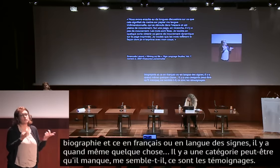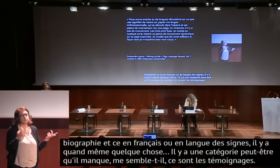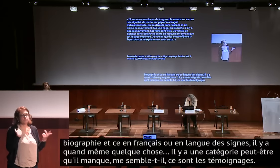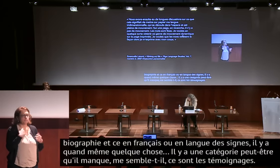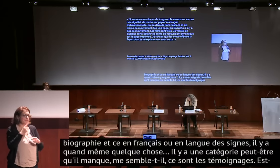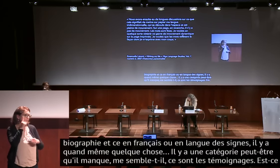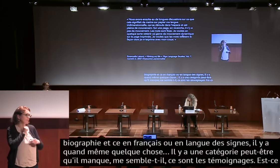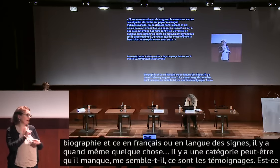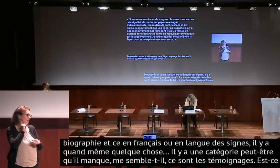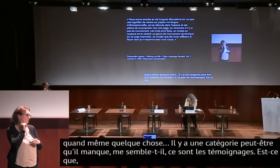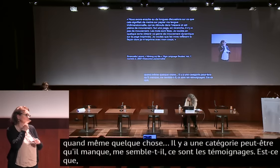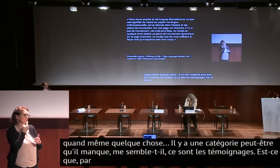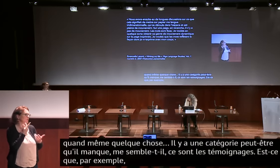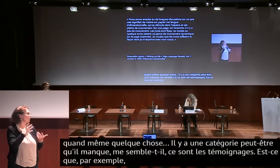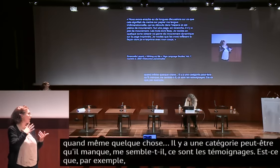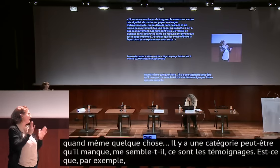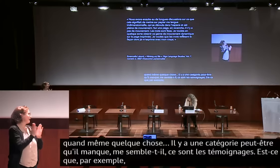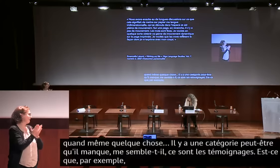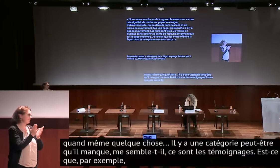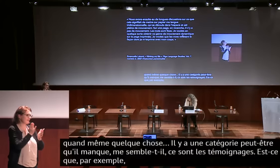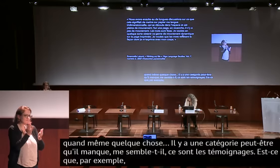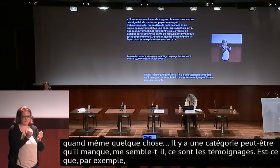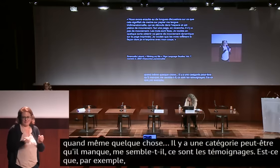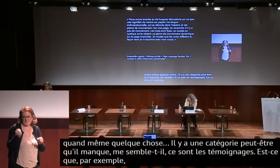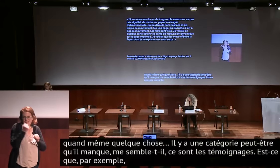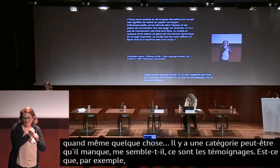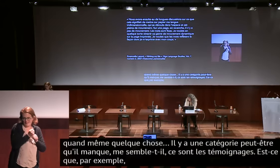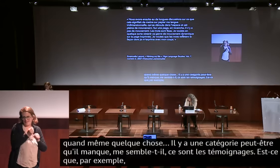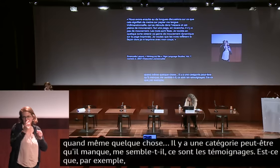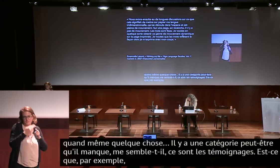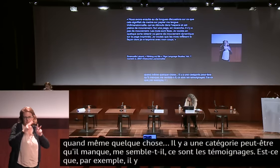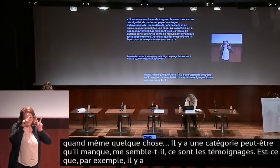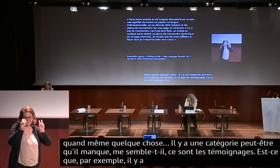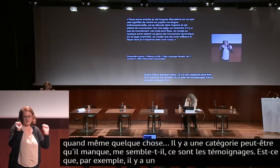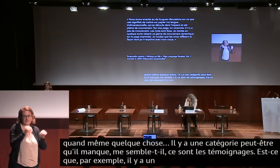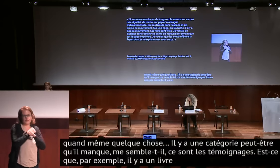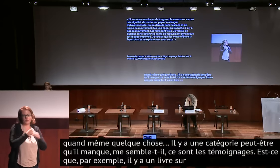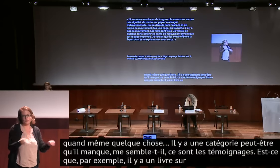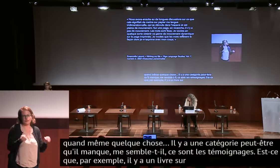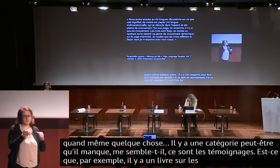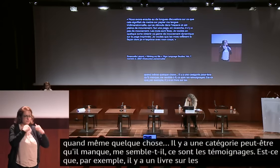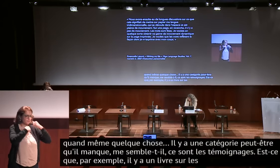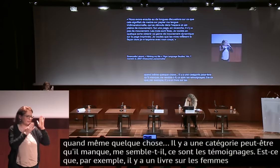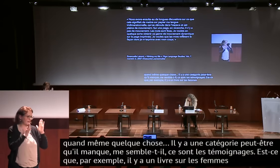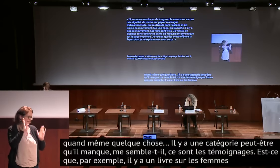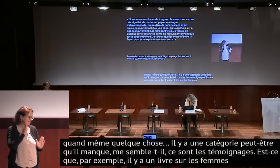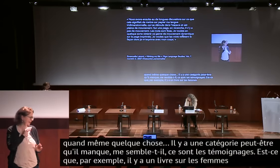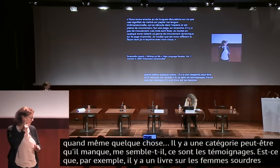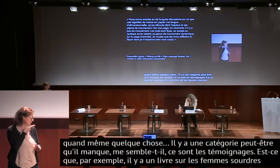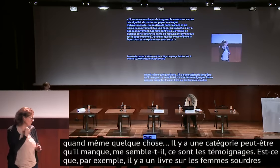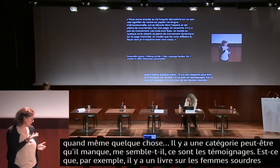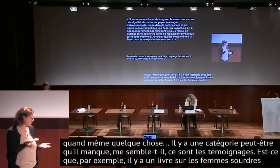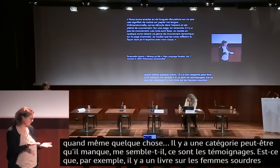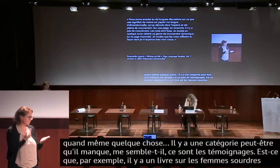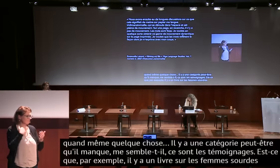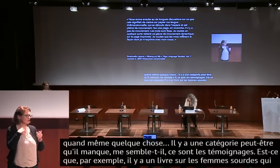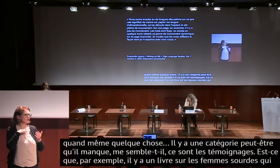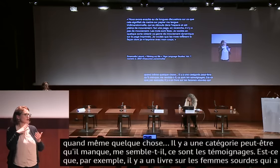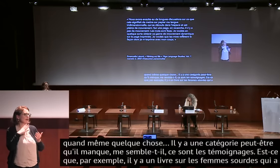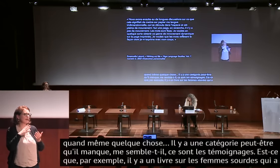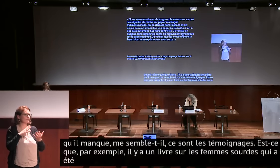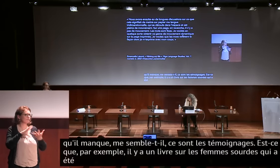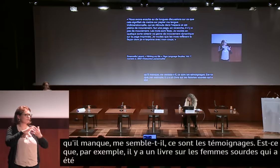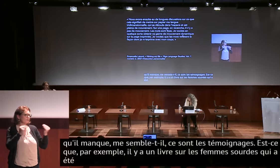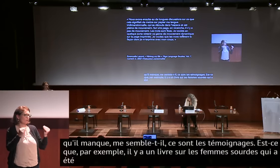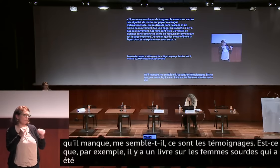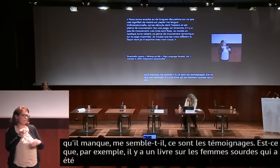Est-ce que, par exemple, il y a un livre sur les femmes sourdes qui a été créé, les Inuits,